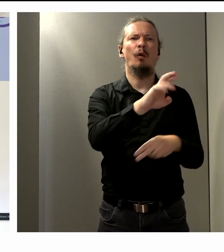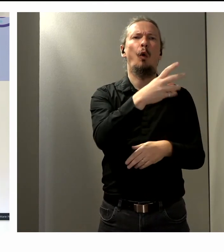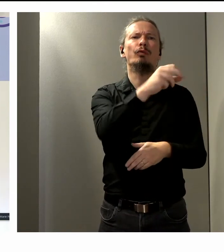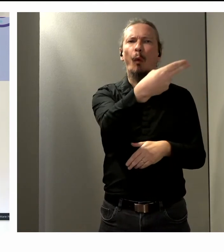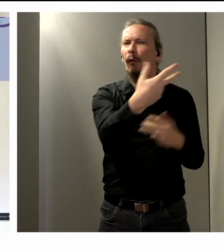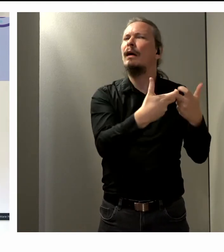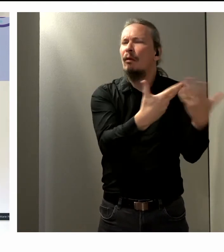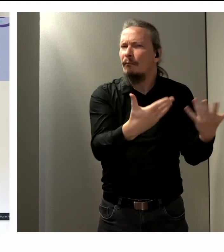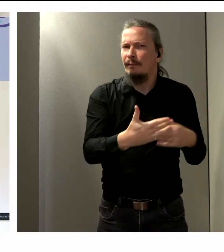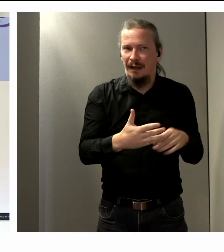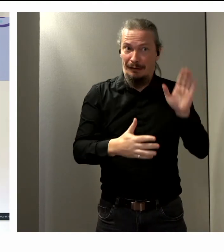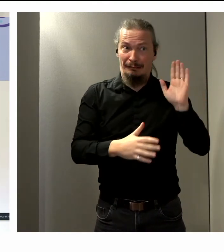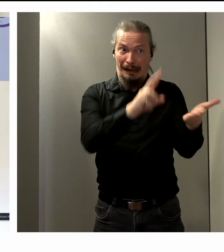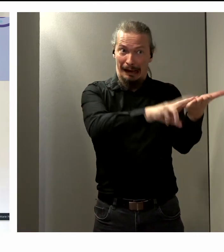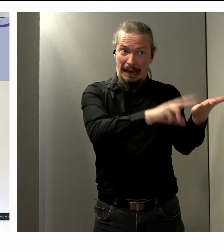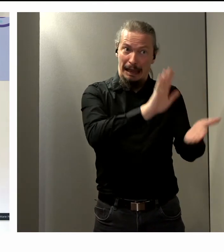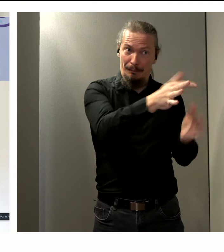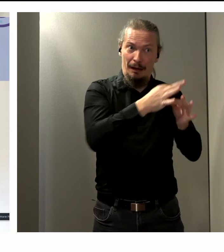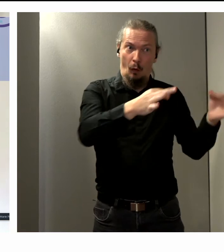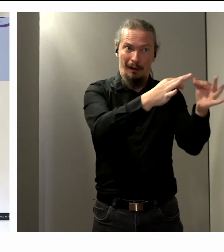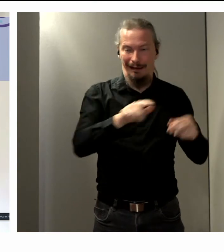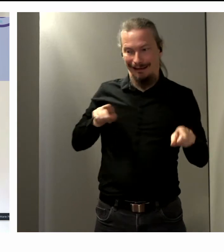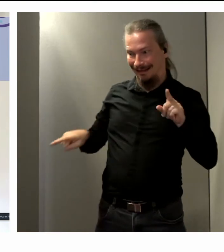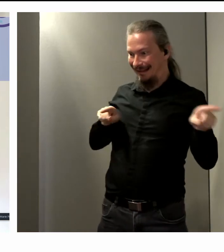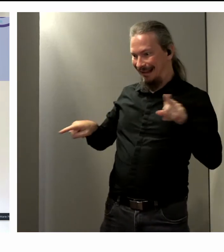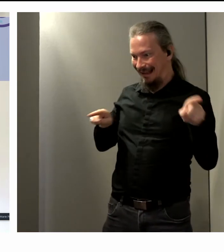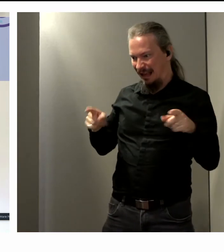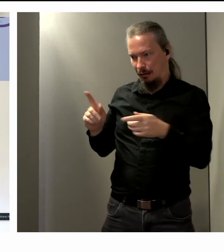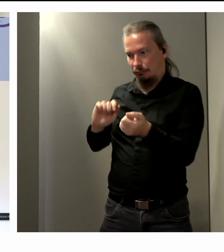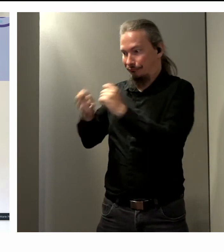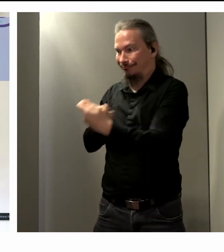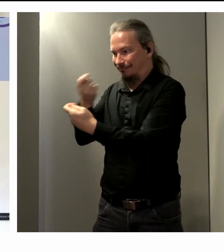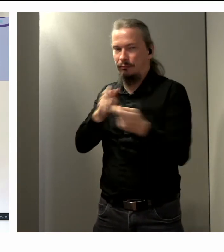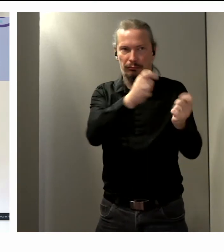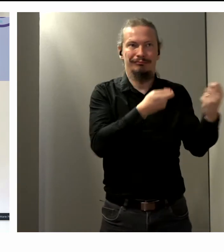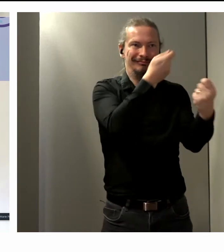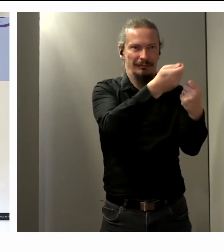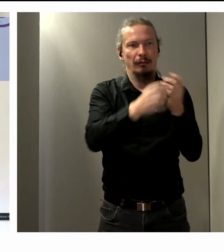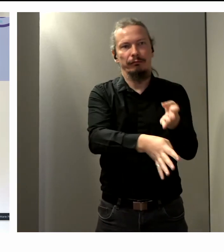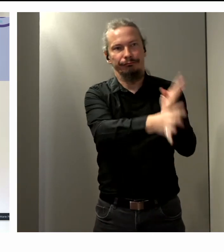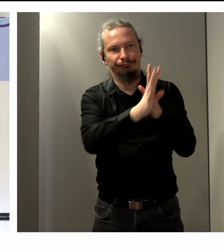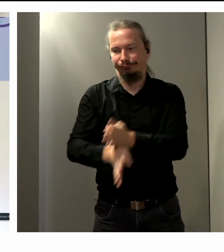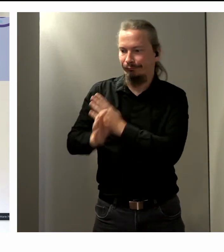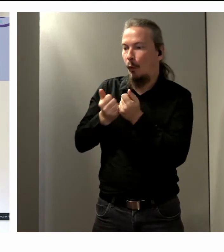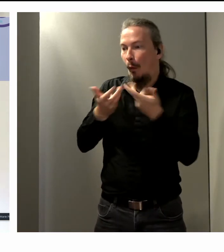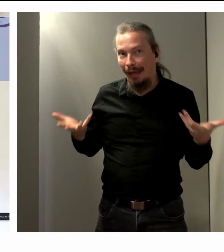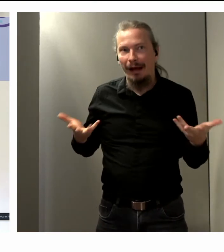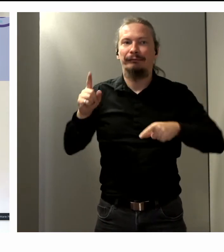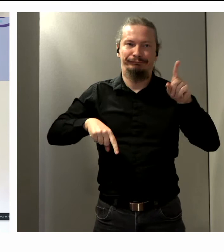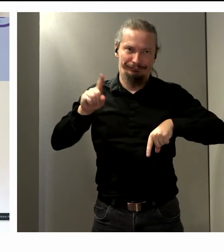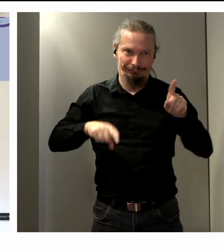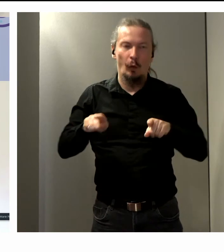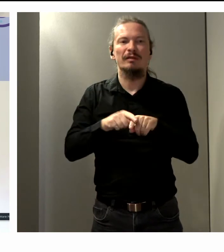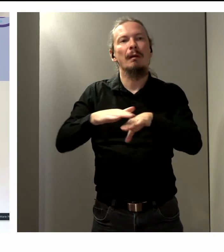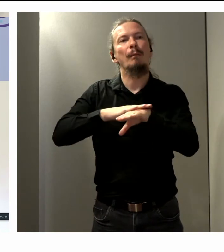apportées par les collectivités vont aussi tenir compte de leur réalité, du nombre d'étudiants qu'ils peuvent accueillir et puis de leur politique